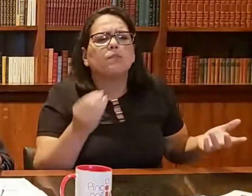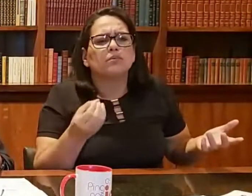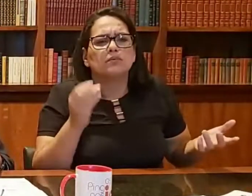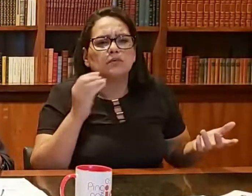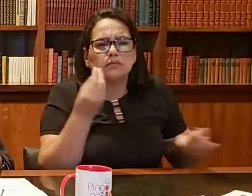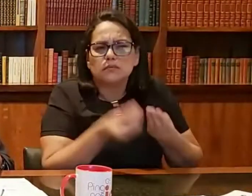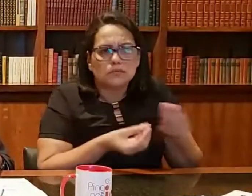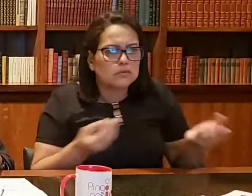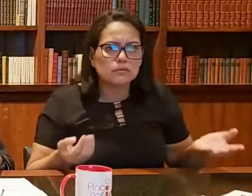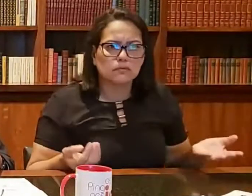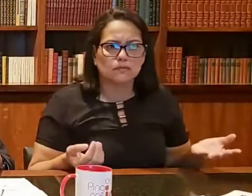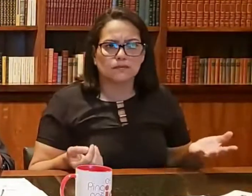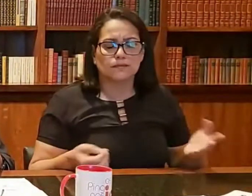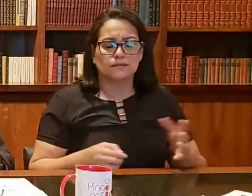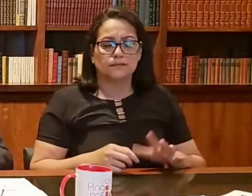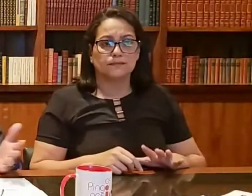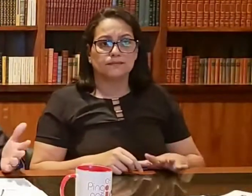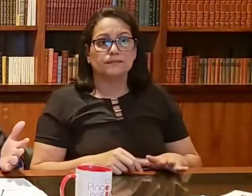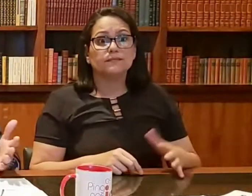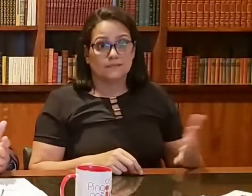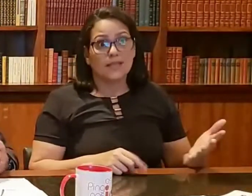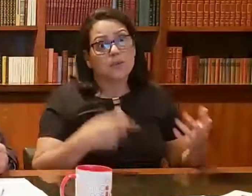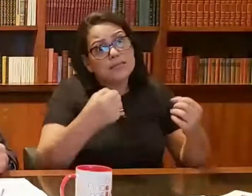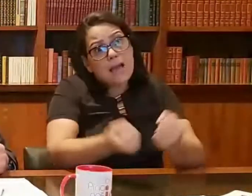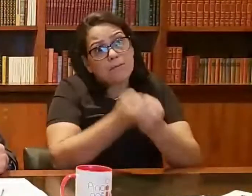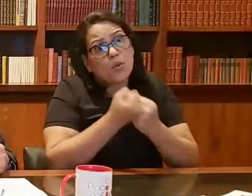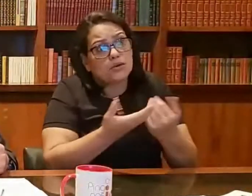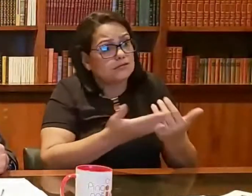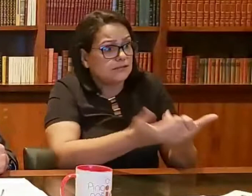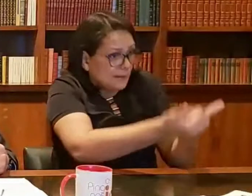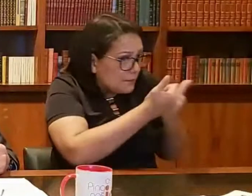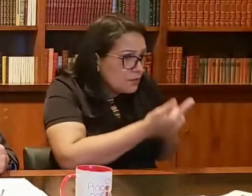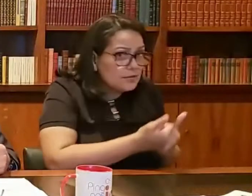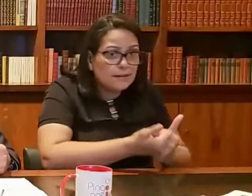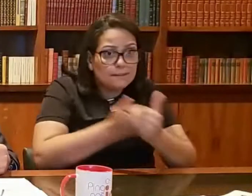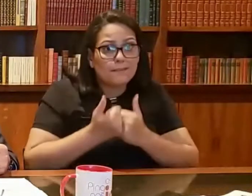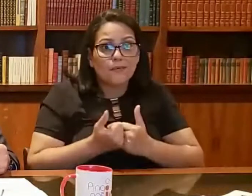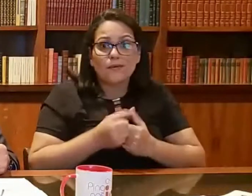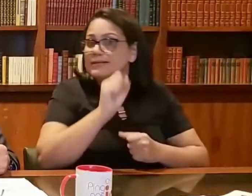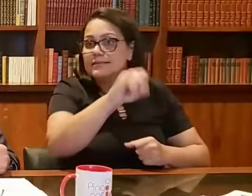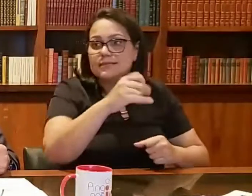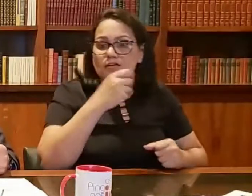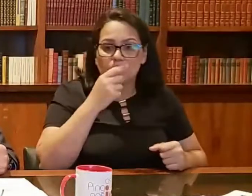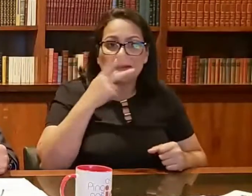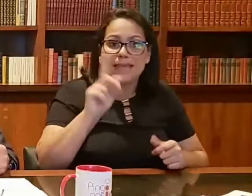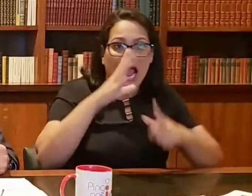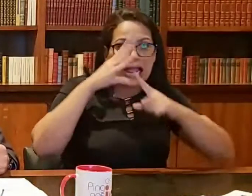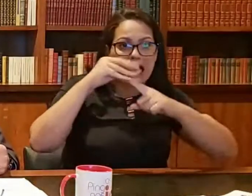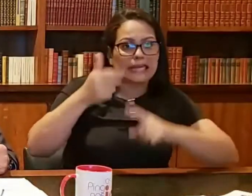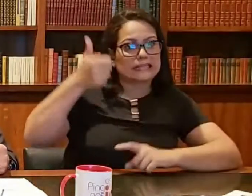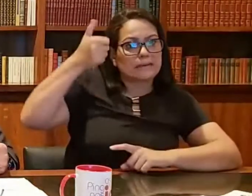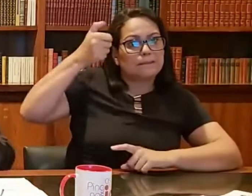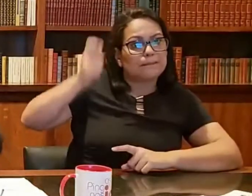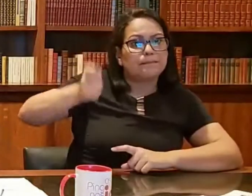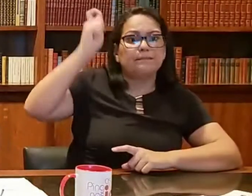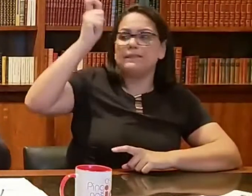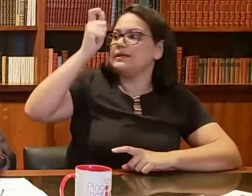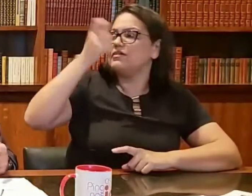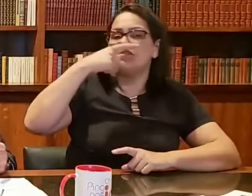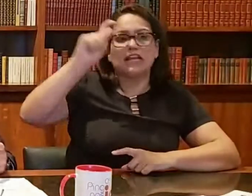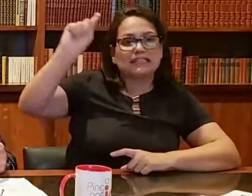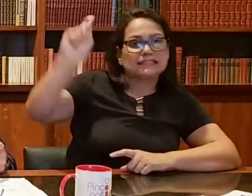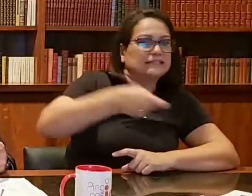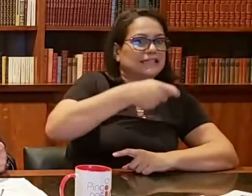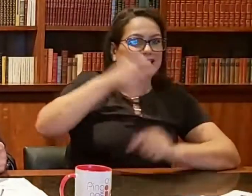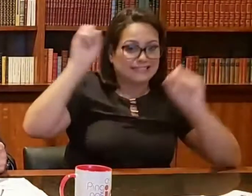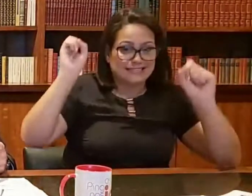situação? Eu tenho que ter o apoio. Porque se eu levantar a minha caneta BIC e falar